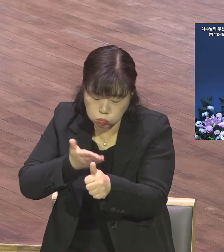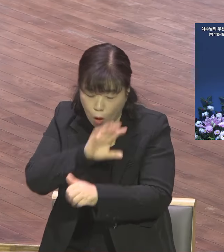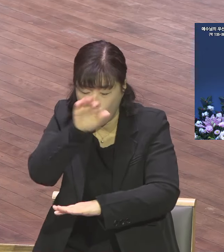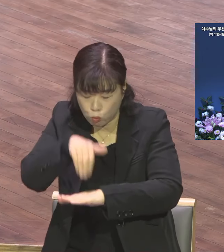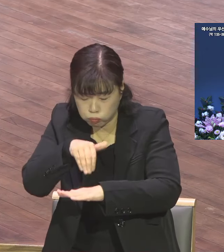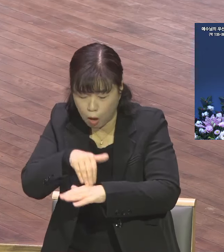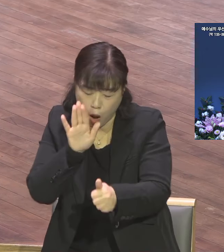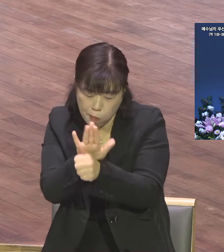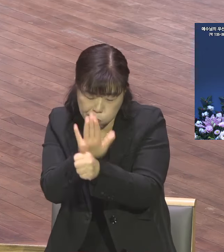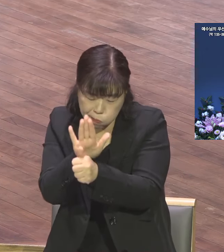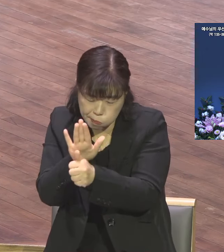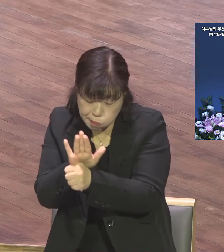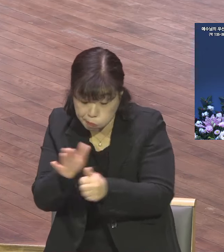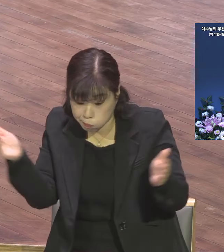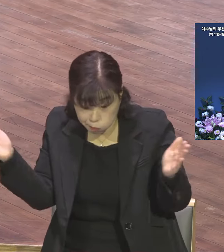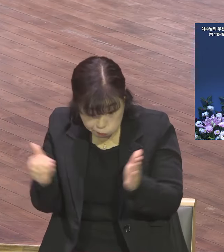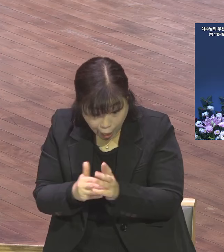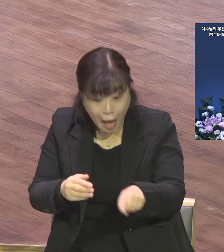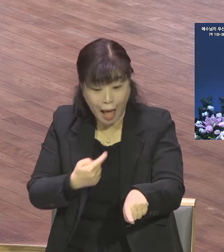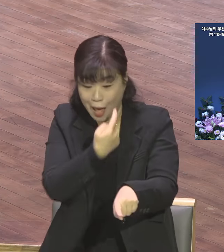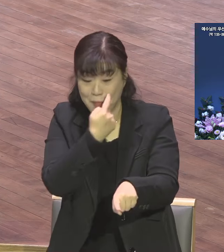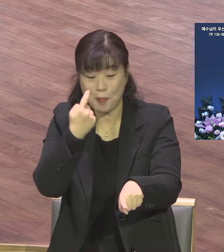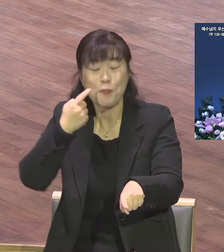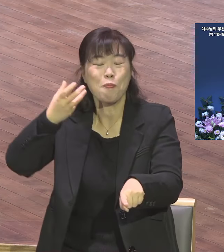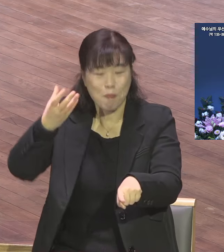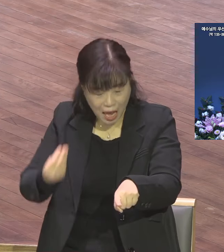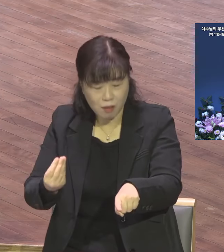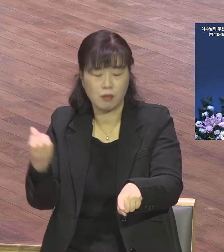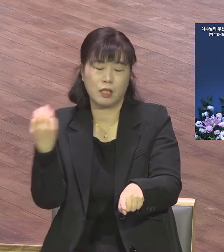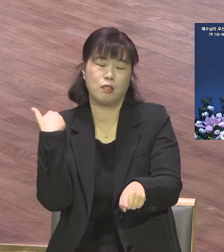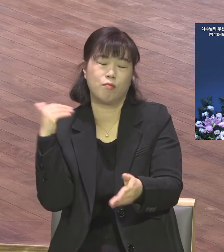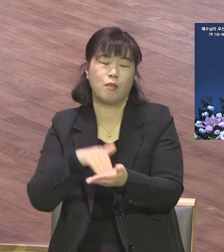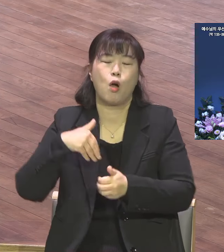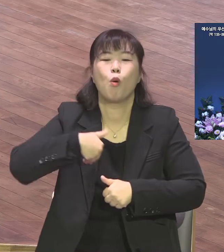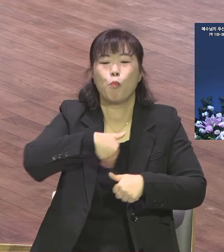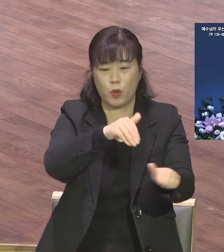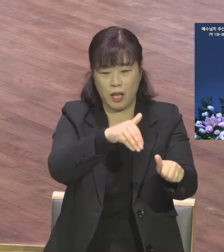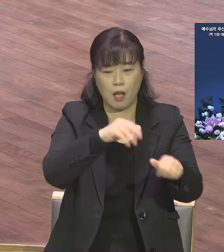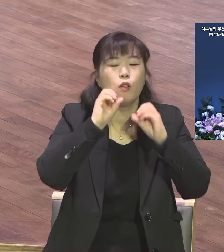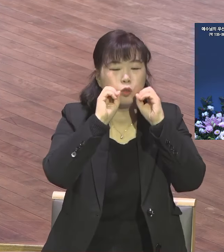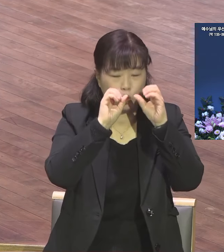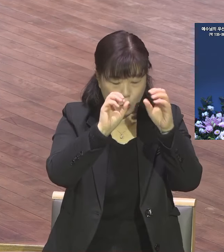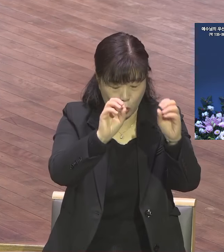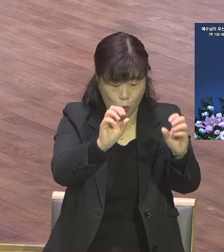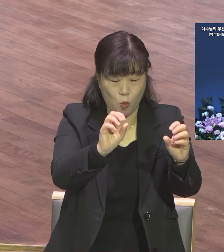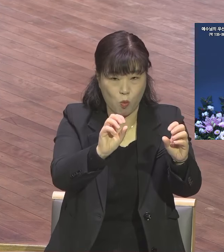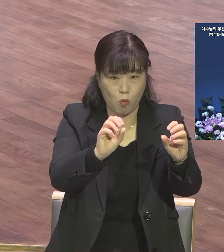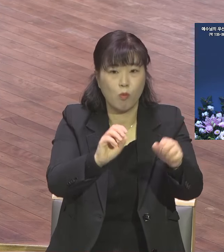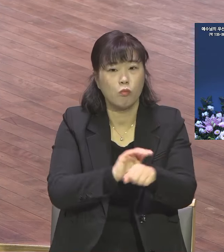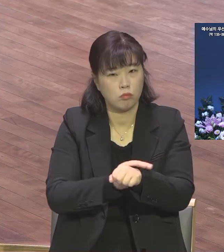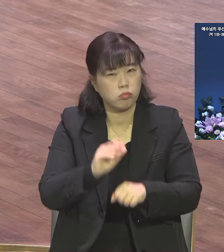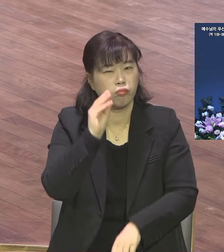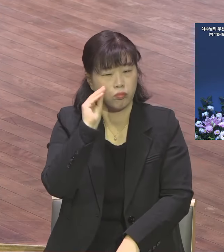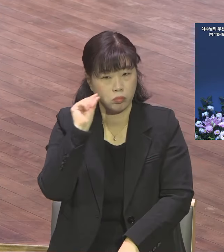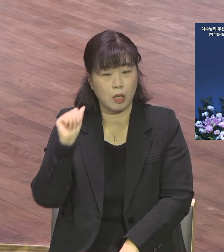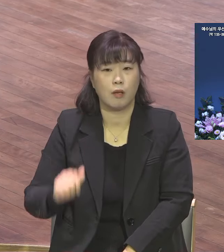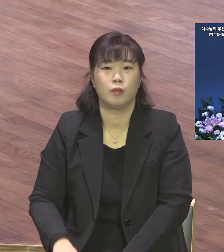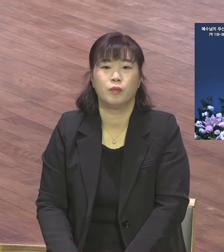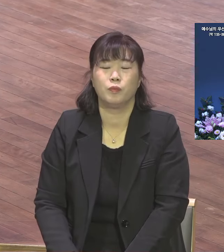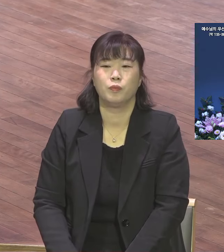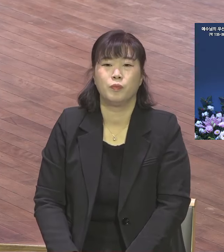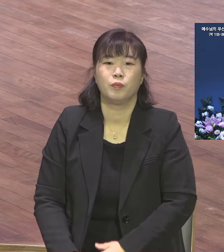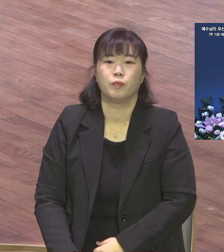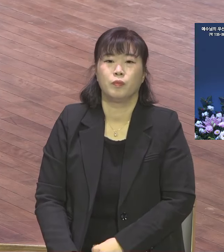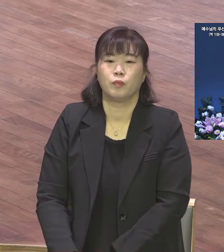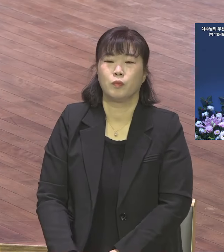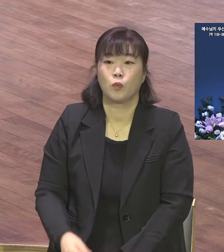요 지금 우리 정무지 선교사님도 지금 파키스탄에 인도네시아에 말레이시아에 싱가포르에 사역하다가 지금 돌아왔어요.